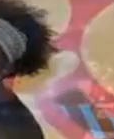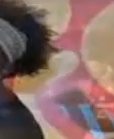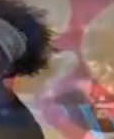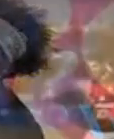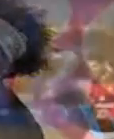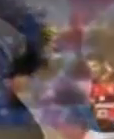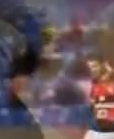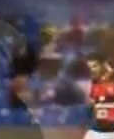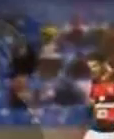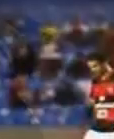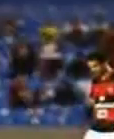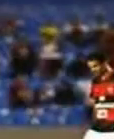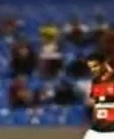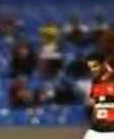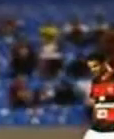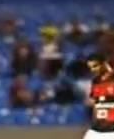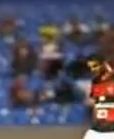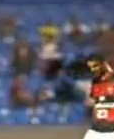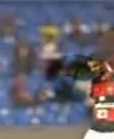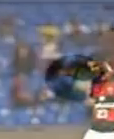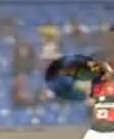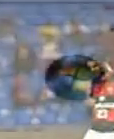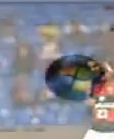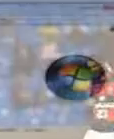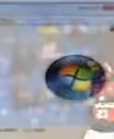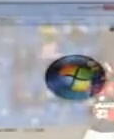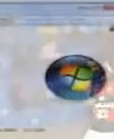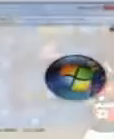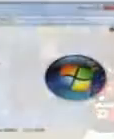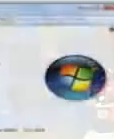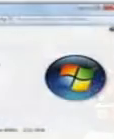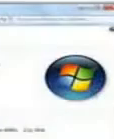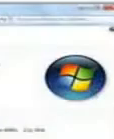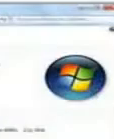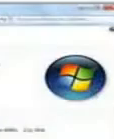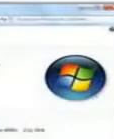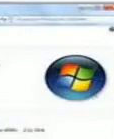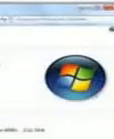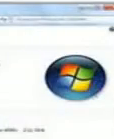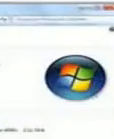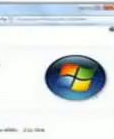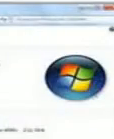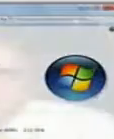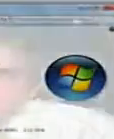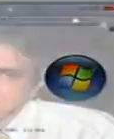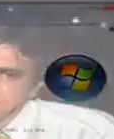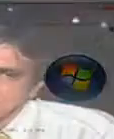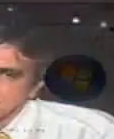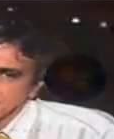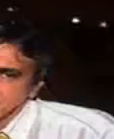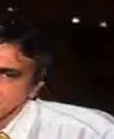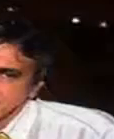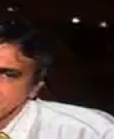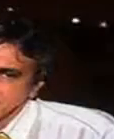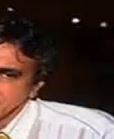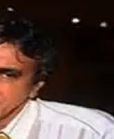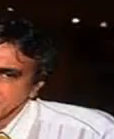Tá Cláudio, bro, você e Juliano. O que é que eu te faço, nego? Para viver!